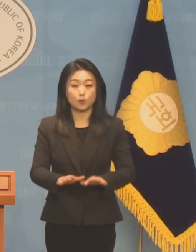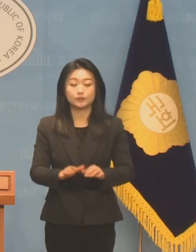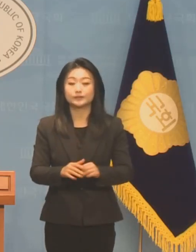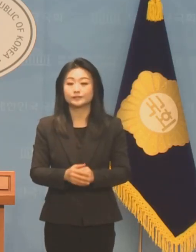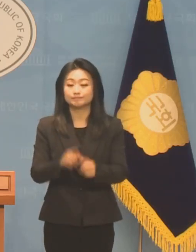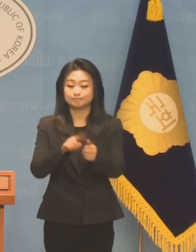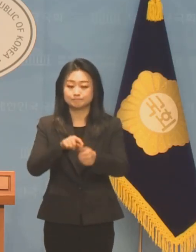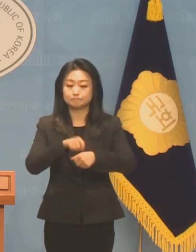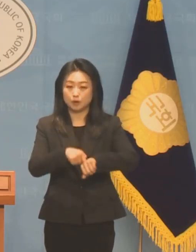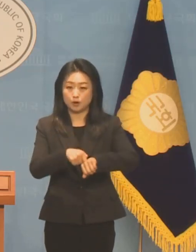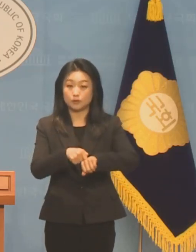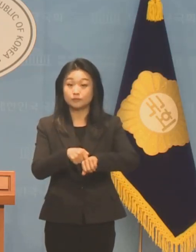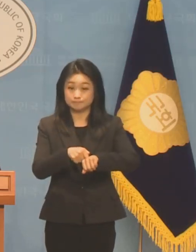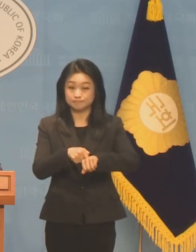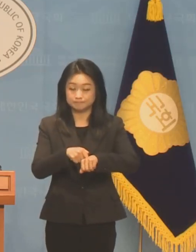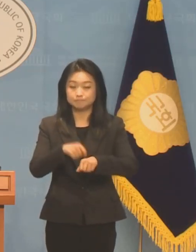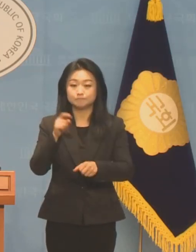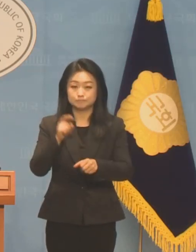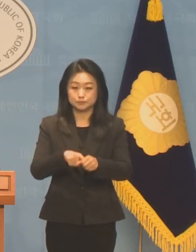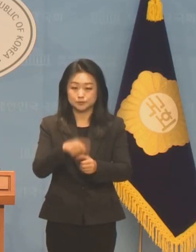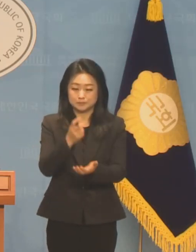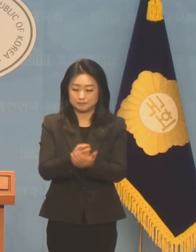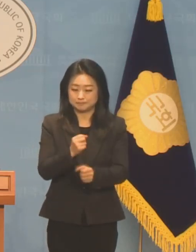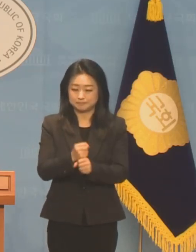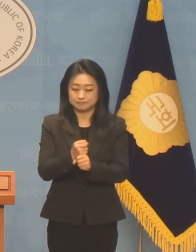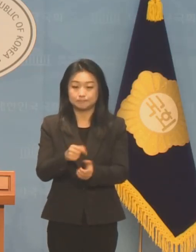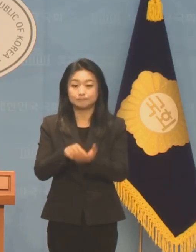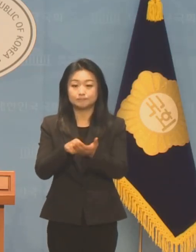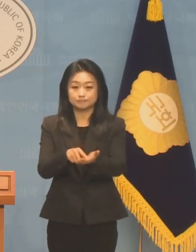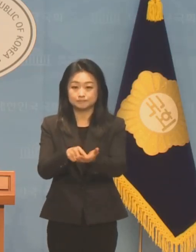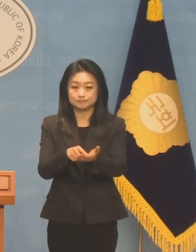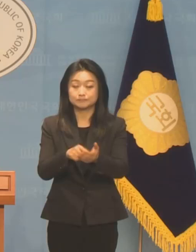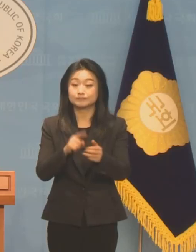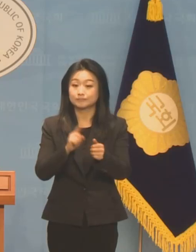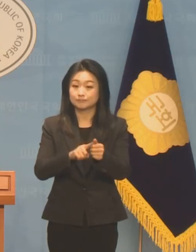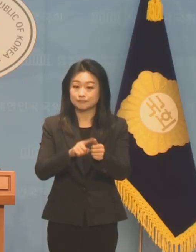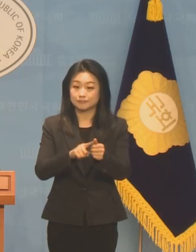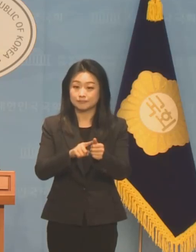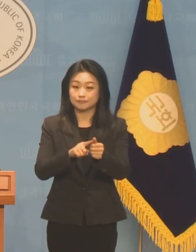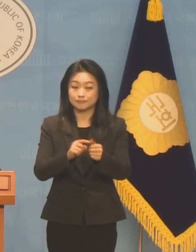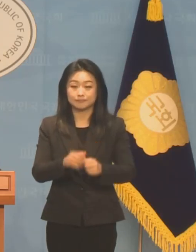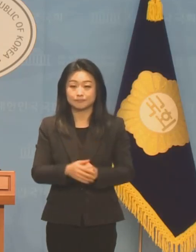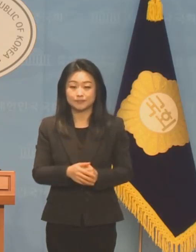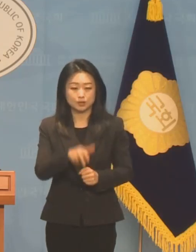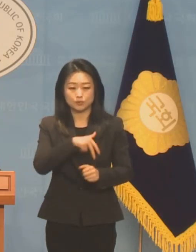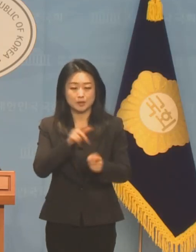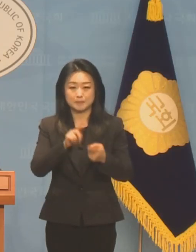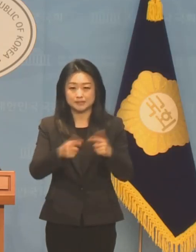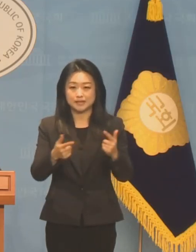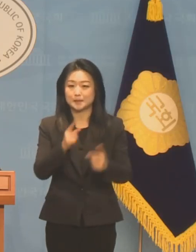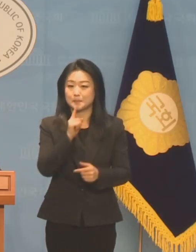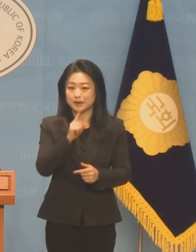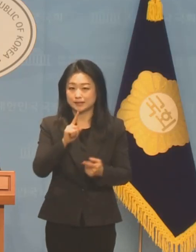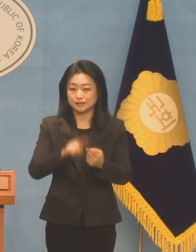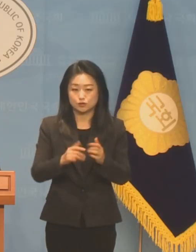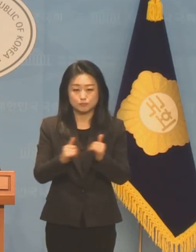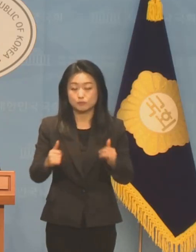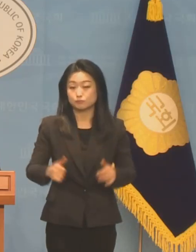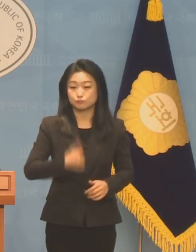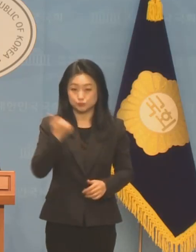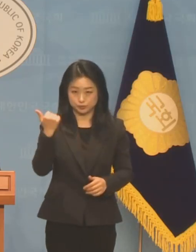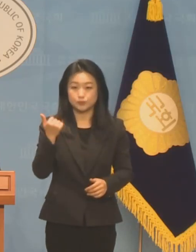의원 징계안을 대표 발의합니다. 김민전 의원의 신분을 망각한 언행에 대해 국민의